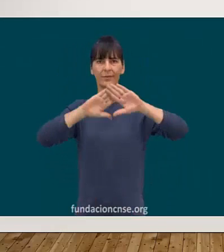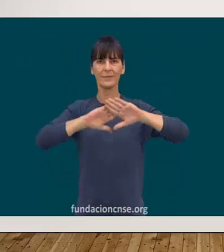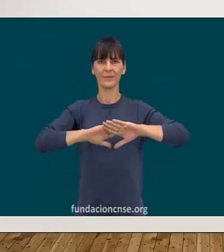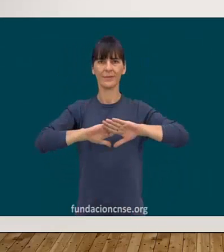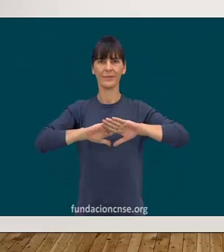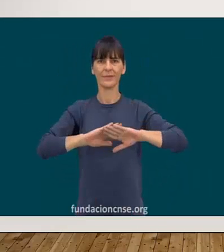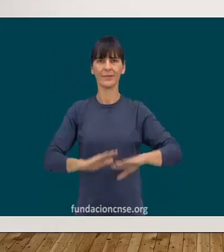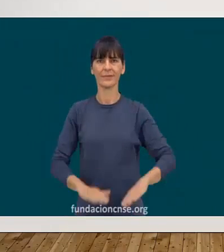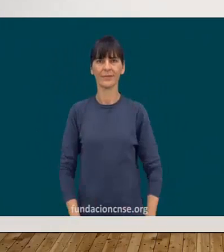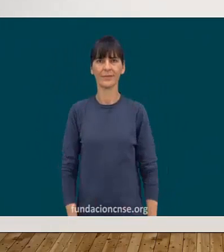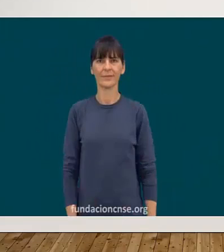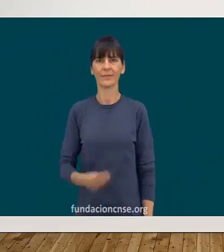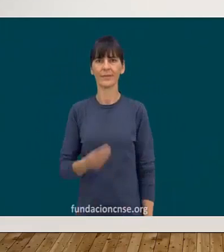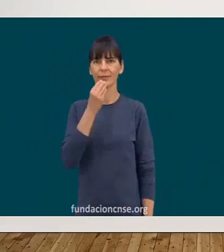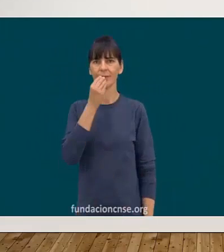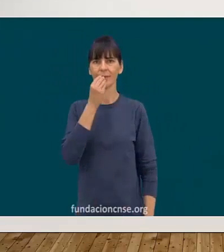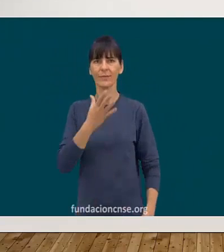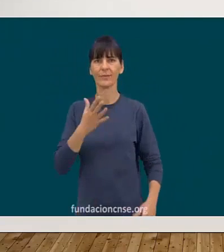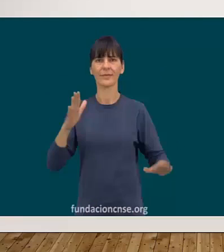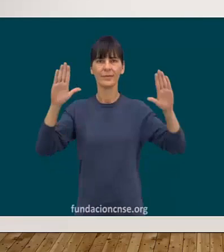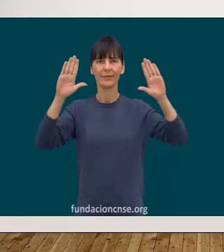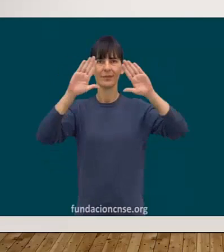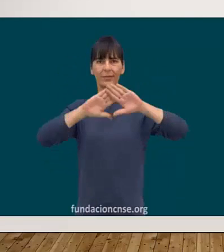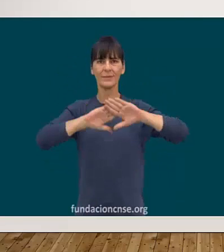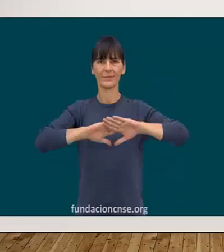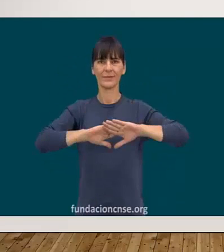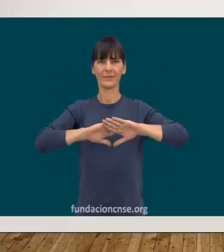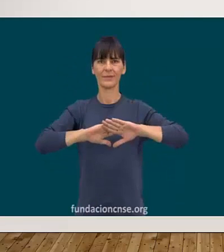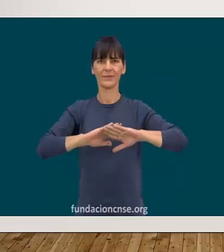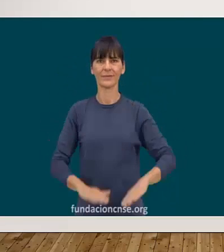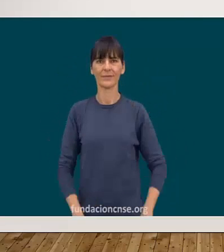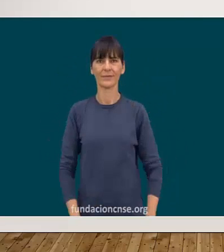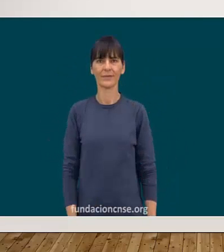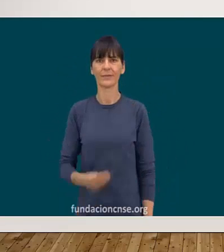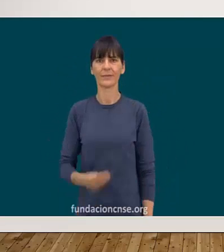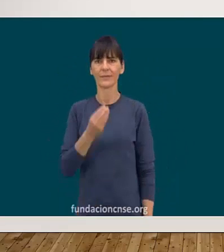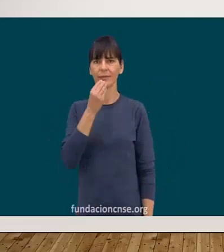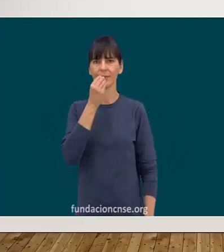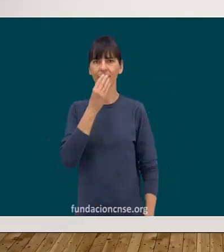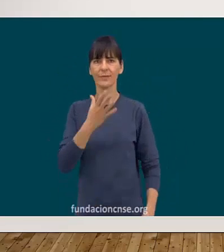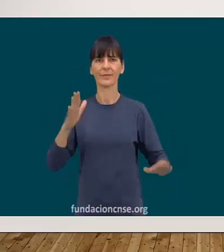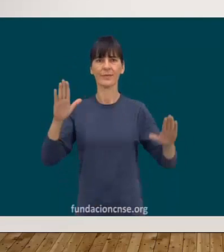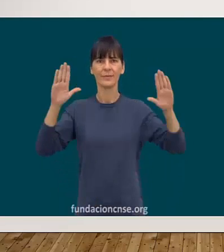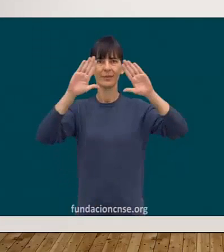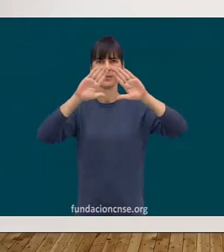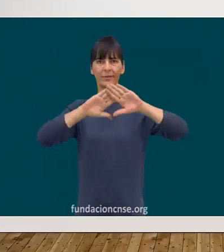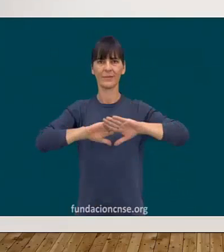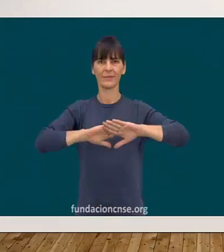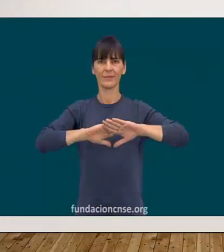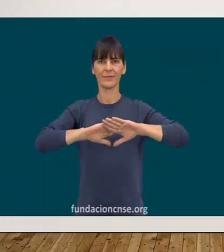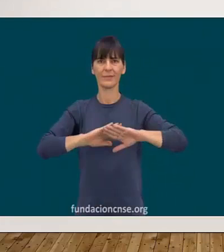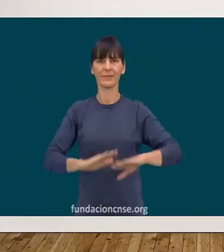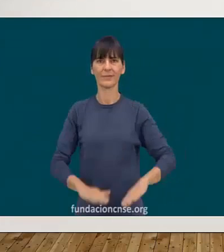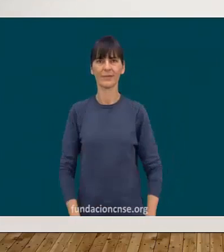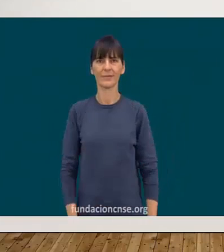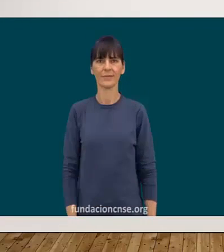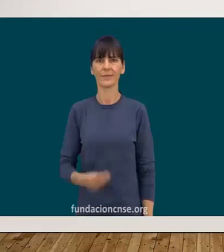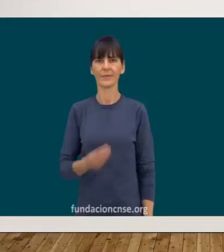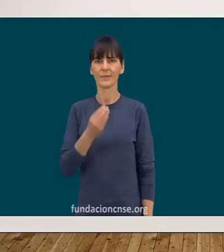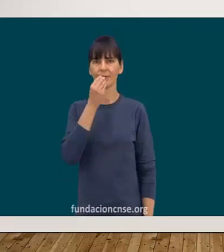de visualización de rostros, en donde no se encontró ningún efecto en el M100, seguido de cambios de latencia